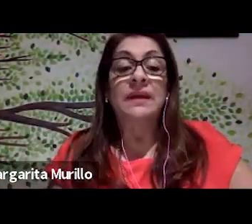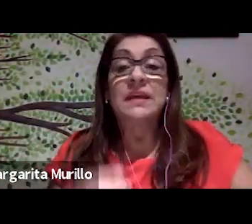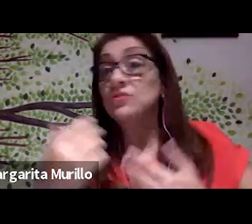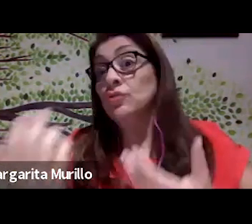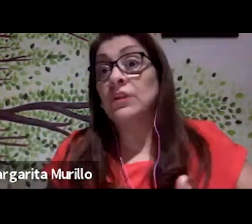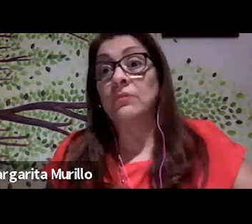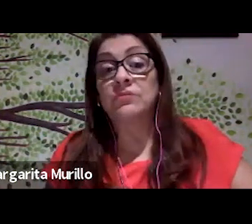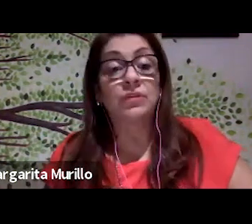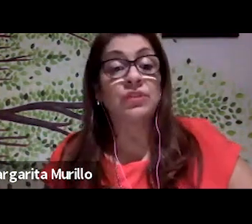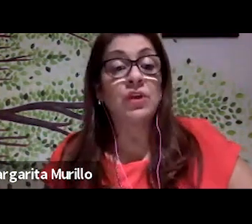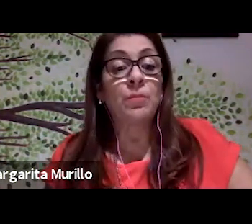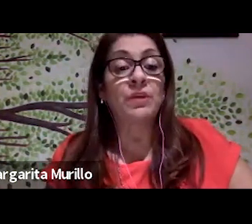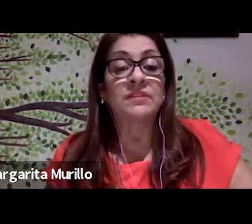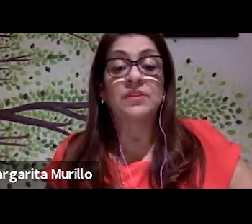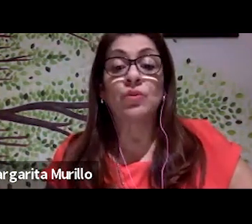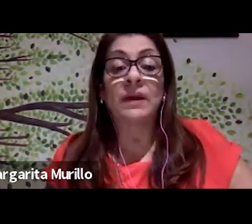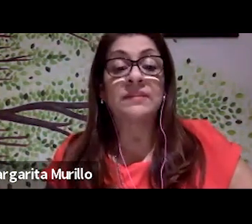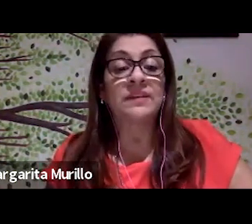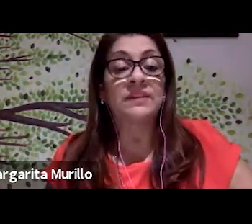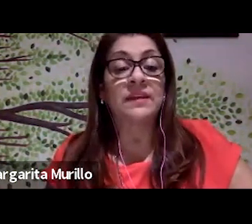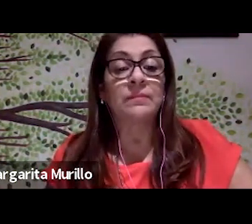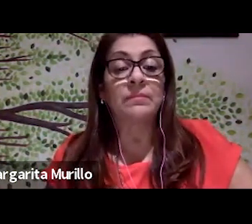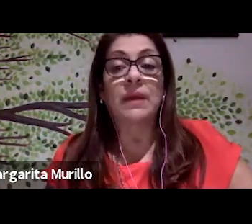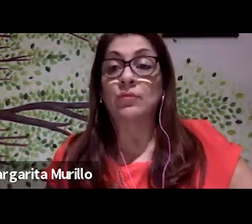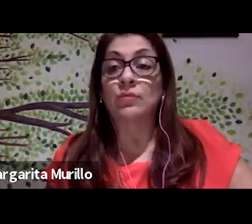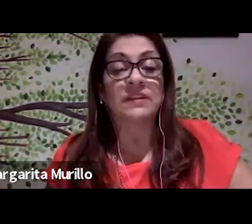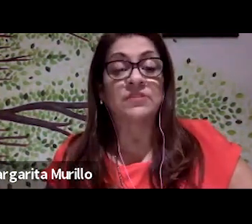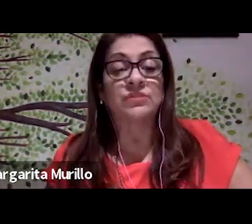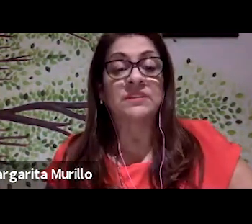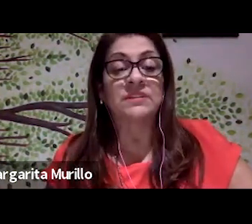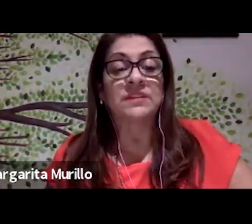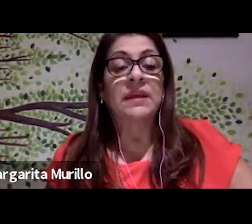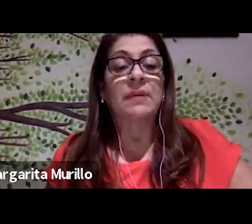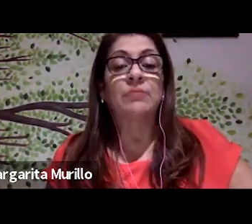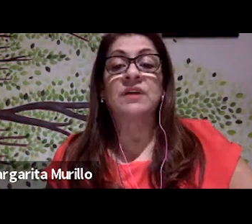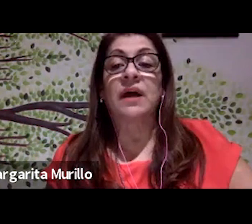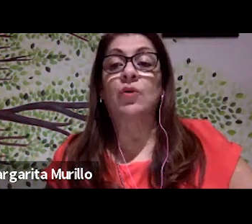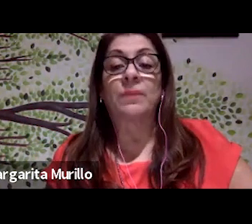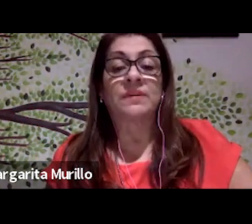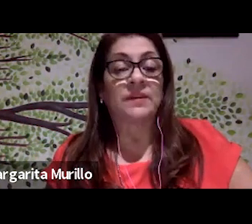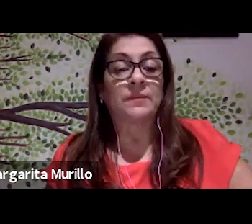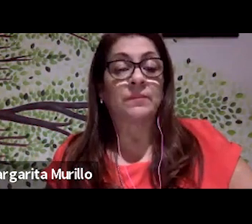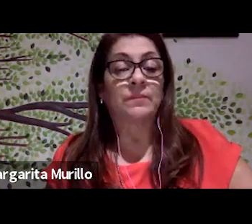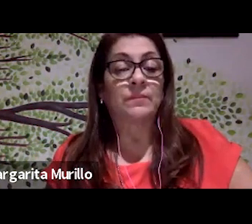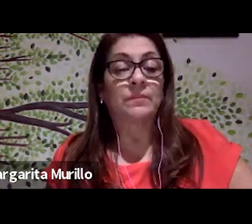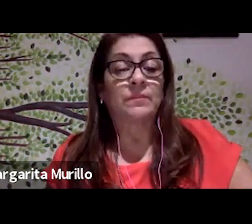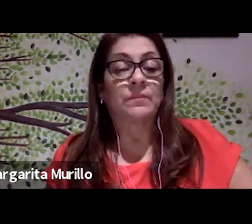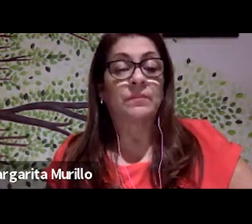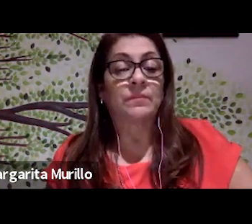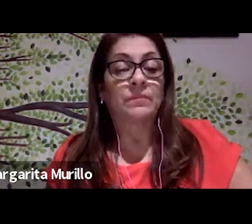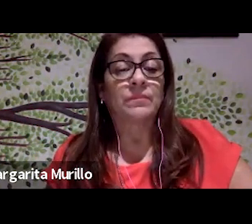y esto te lo digo porque si no no van a entender algunas de las cosas que vamos a conversar